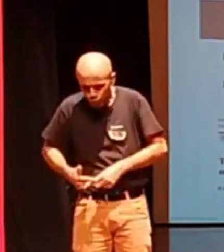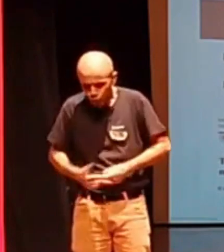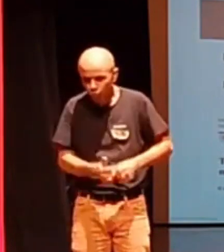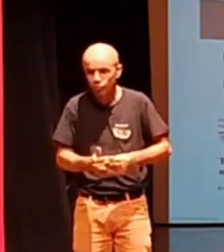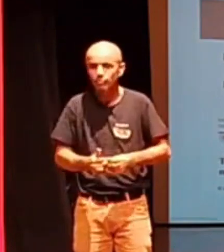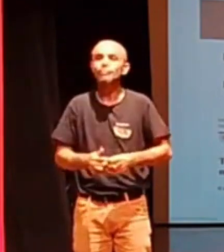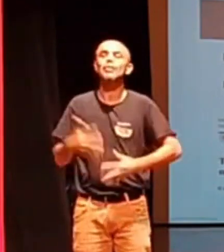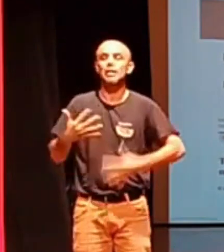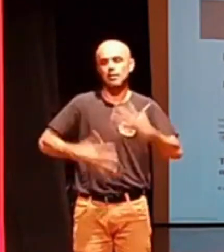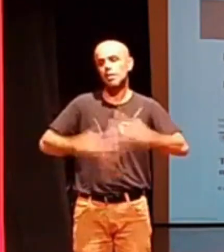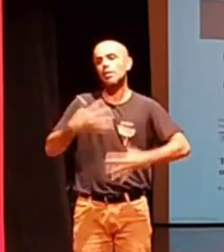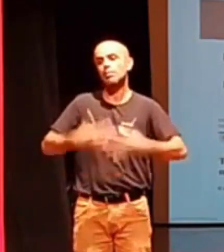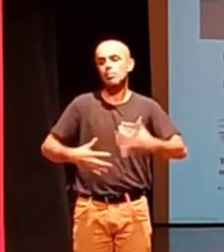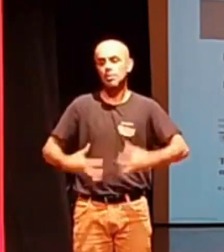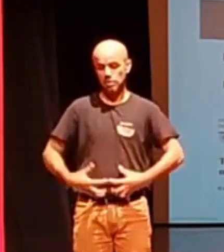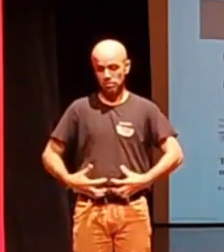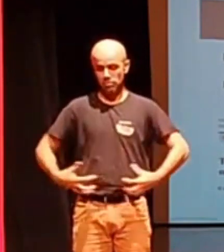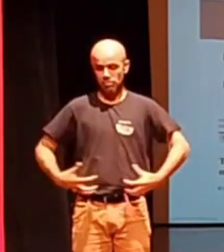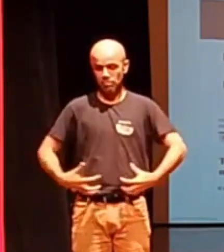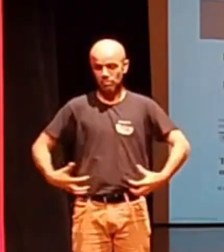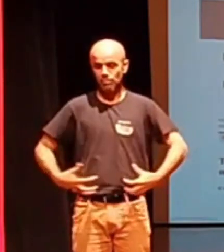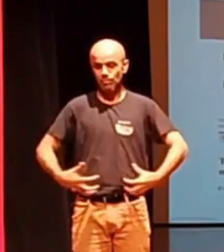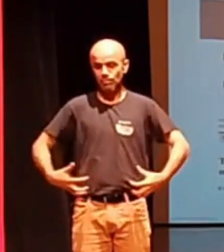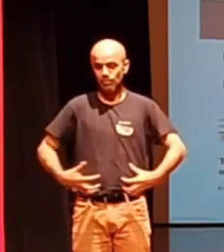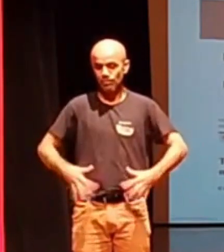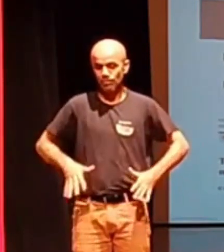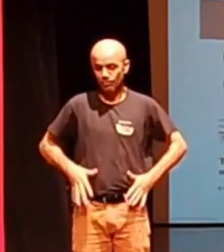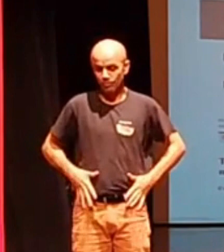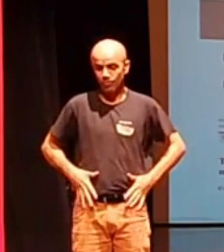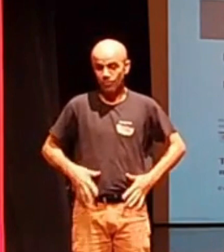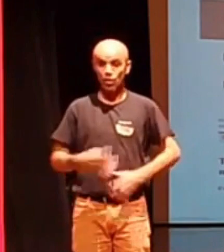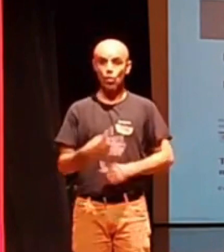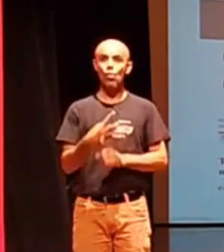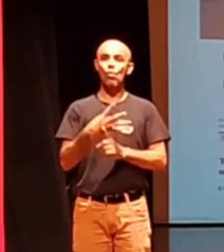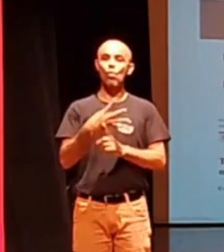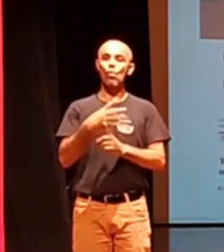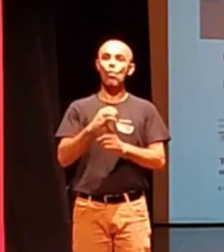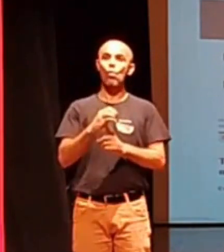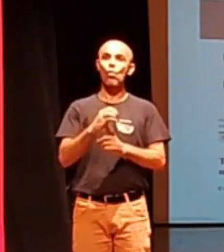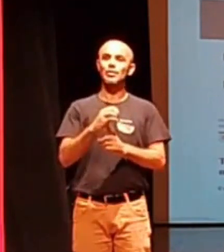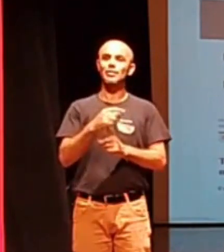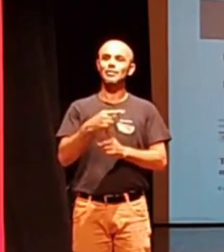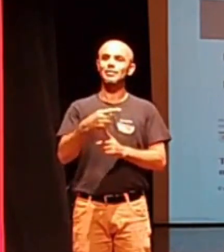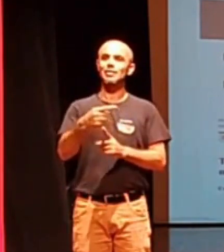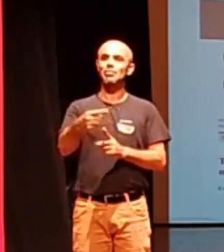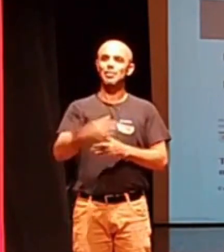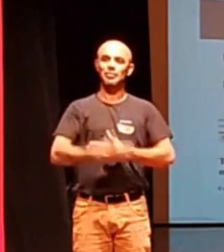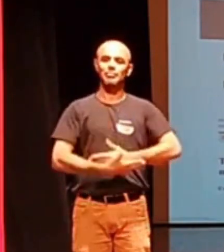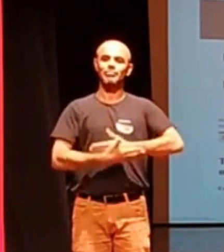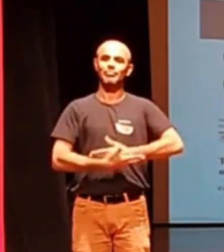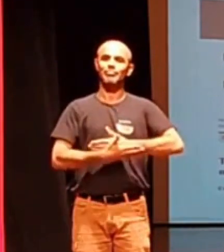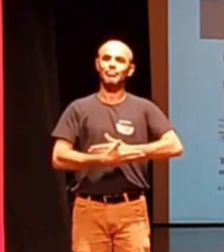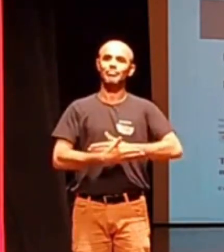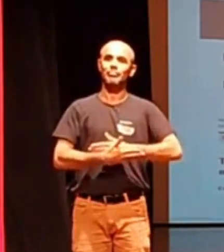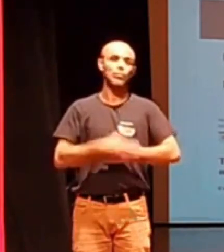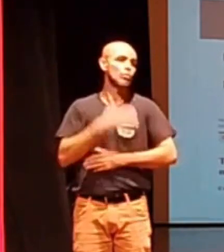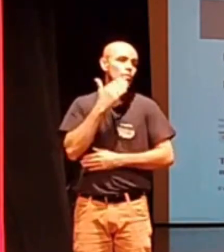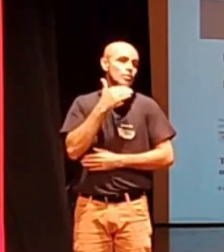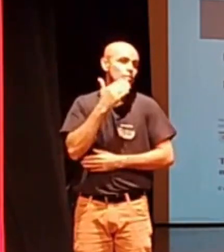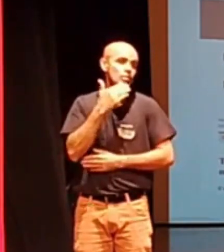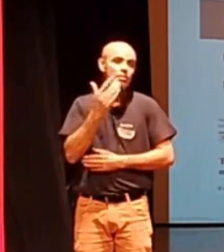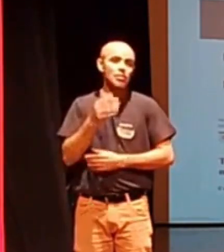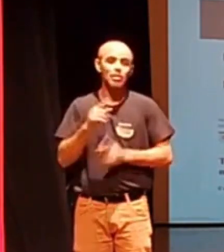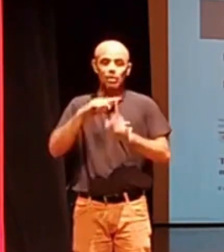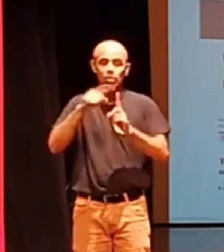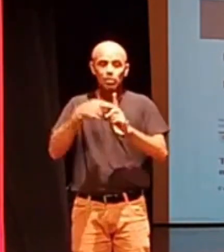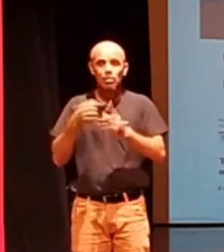vai interferir nessa musculatura de sustentação que fica lá 40 semanas em cima dela. Então não adianta depois a paciente vir com um problema, né? A